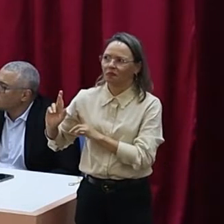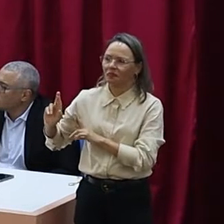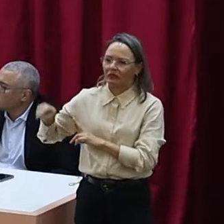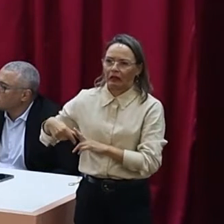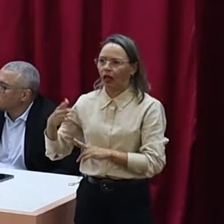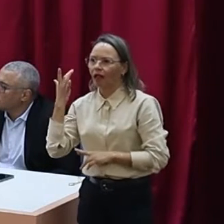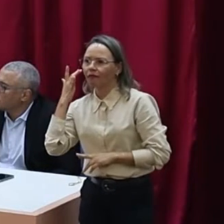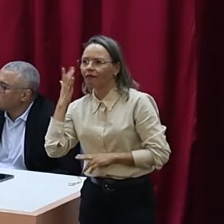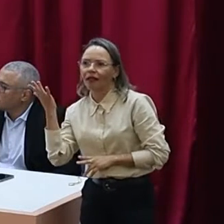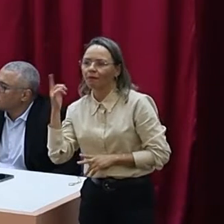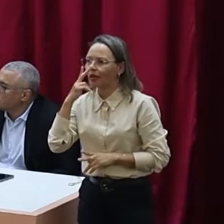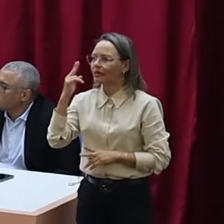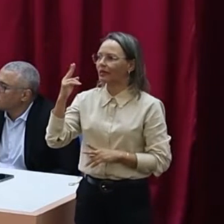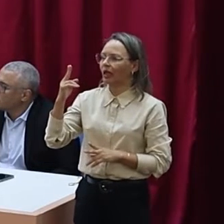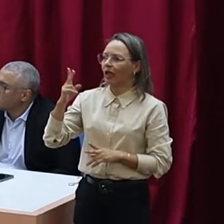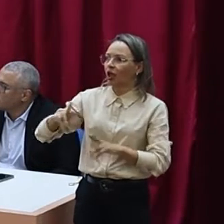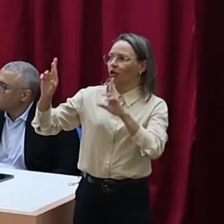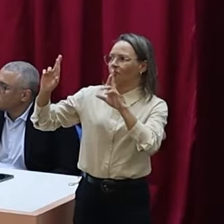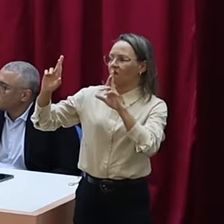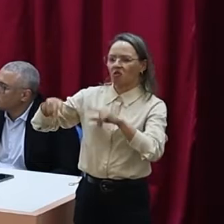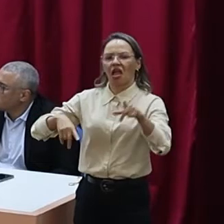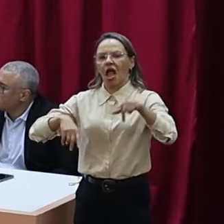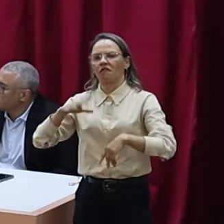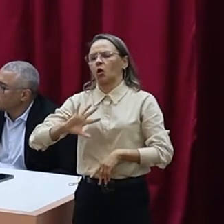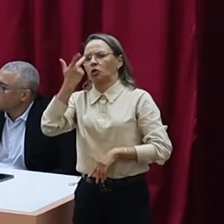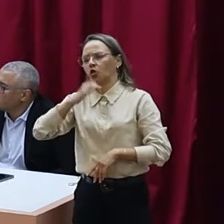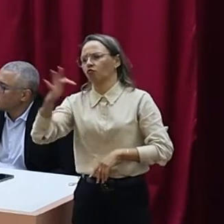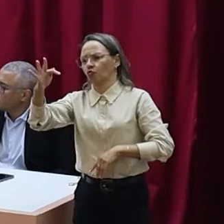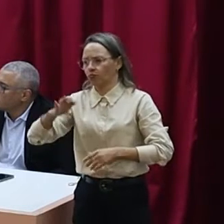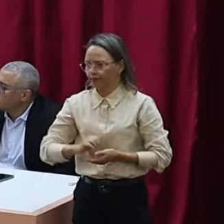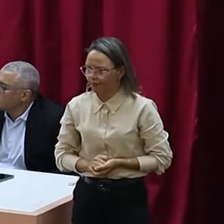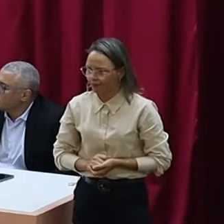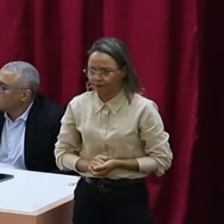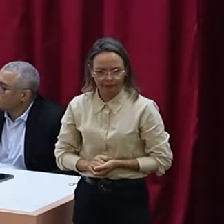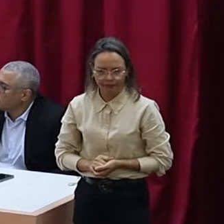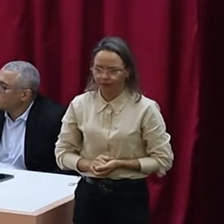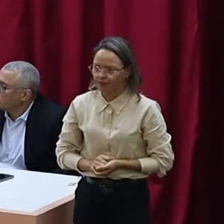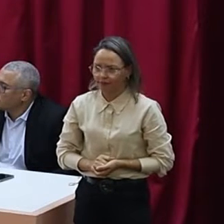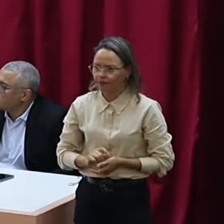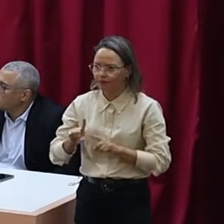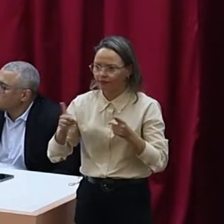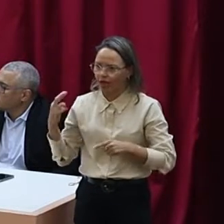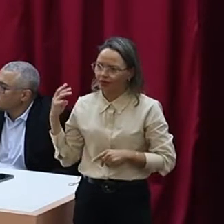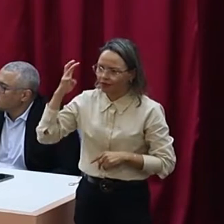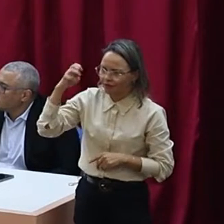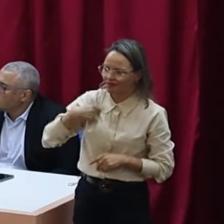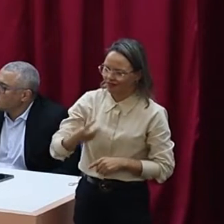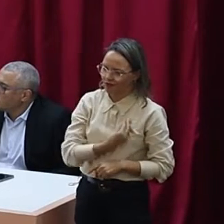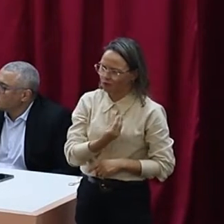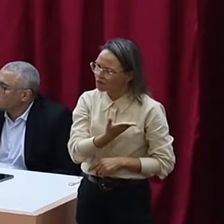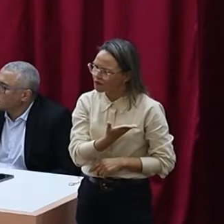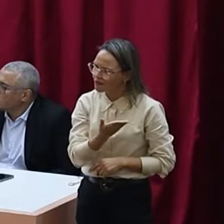Talvez a ideia leiga de esperança é eu espero que X vai acontecer no futuro, né? Mas Marielle presente não é